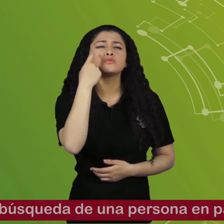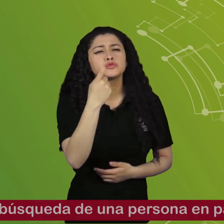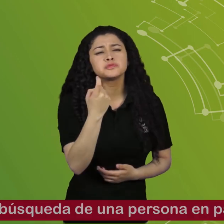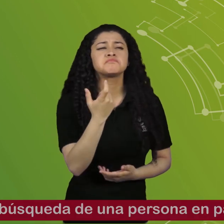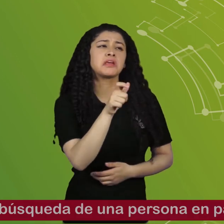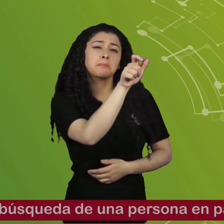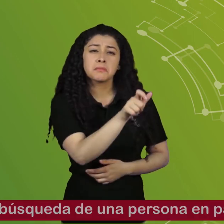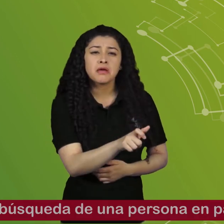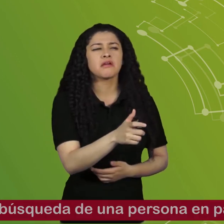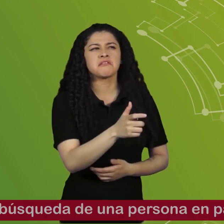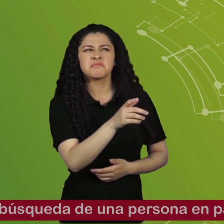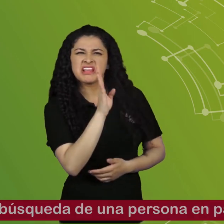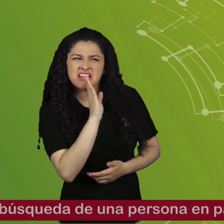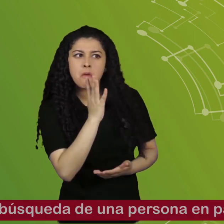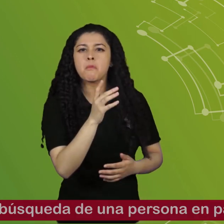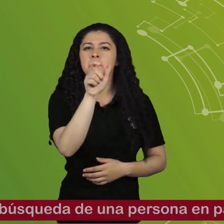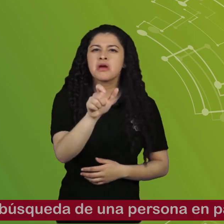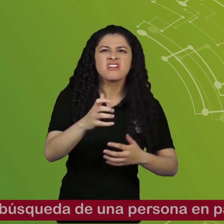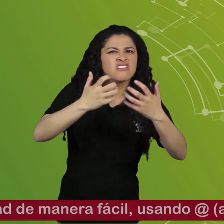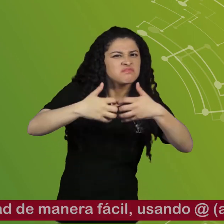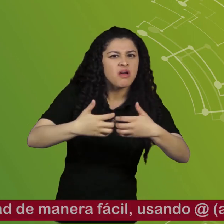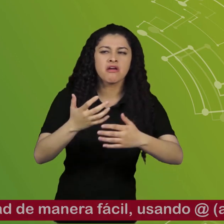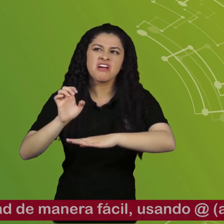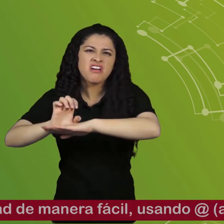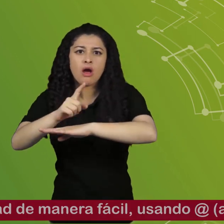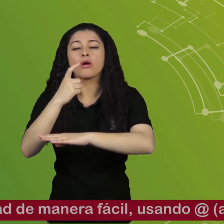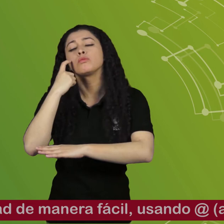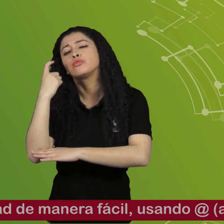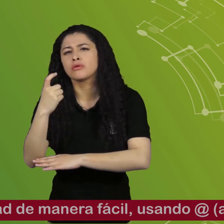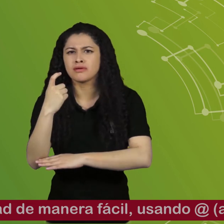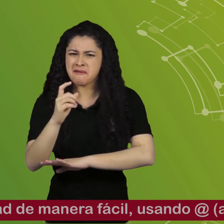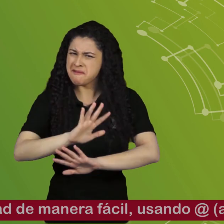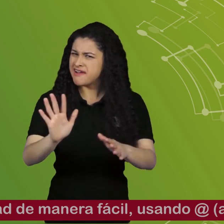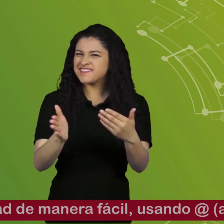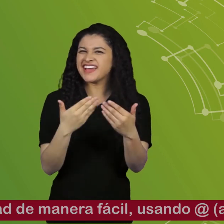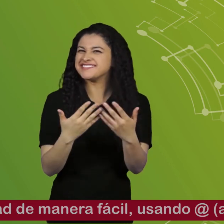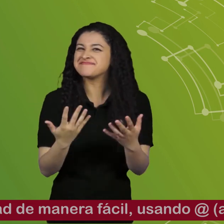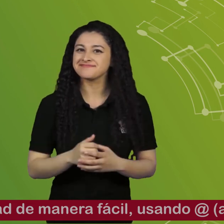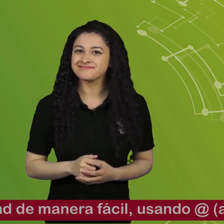Podemos hacer la búsqueda de una persona en particular, empresa o entidad de manera fácil usando arroba,